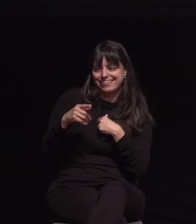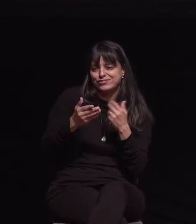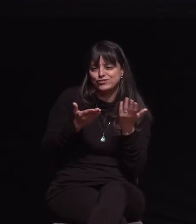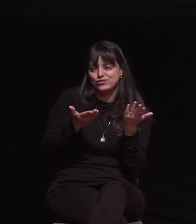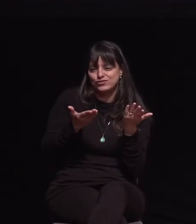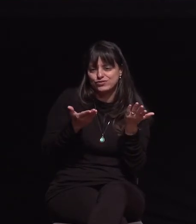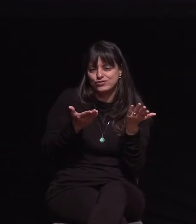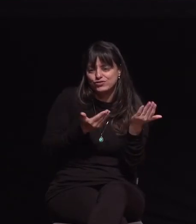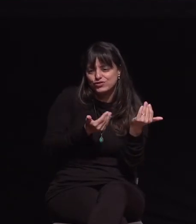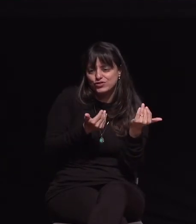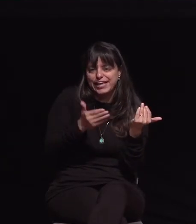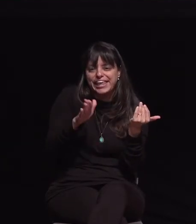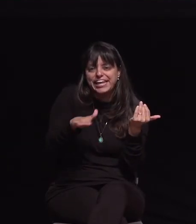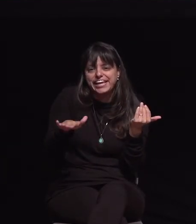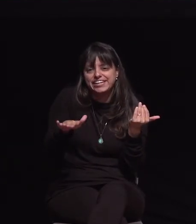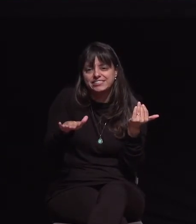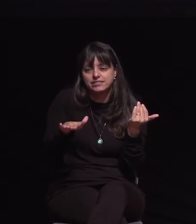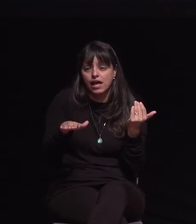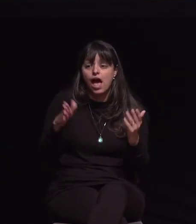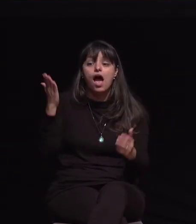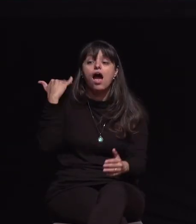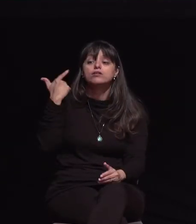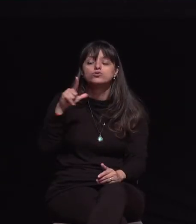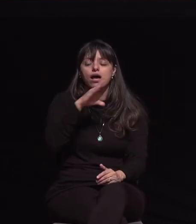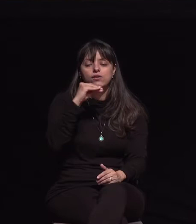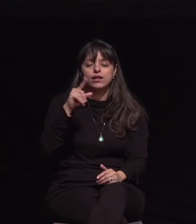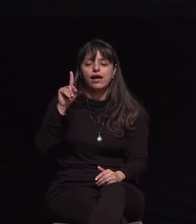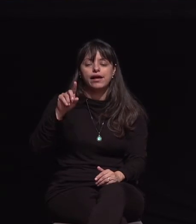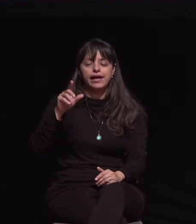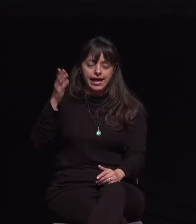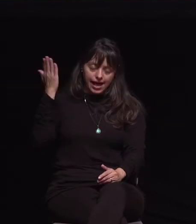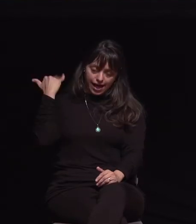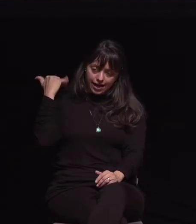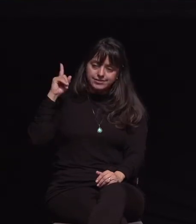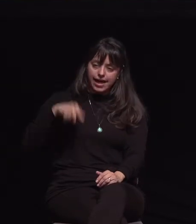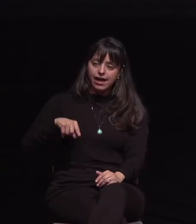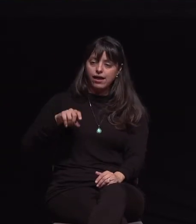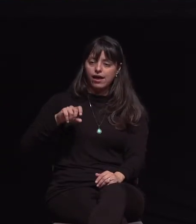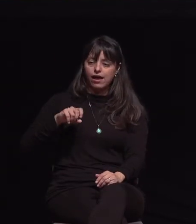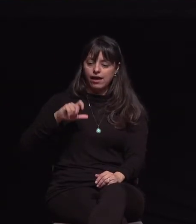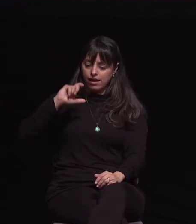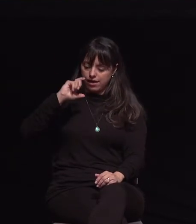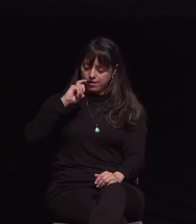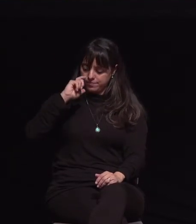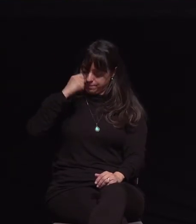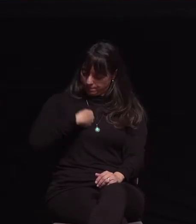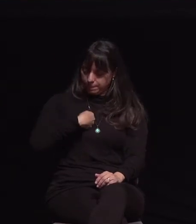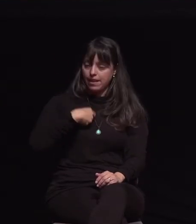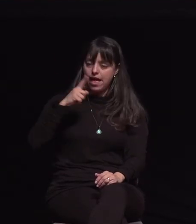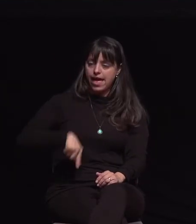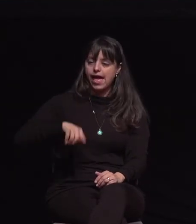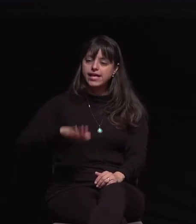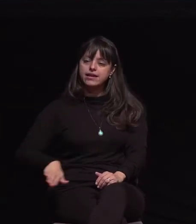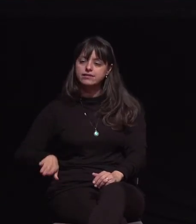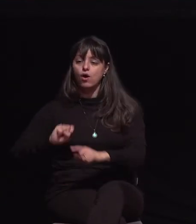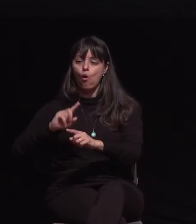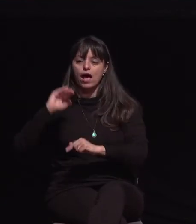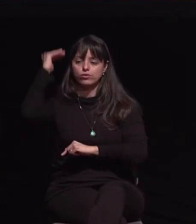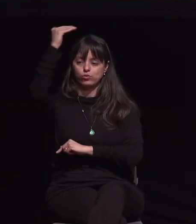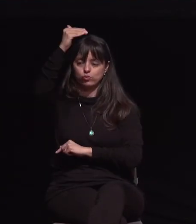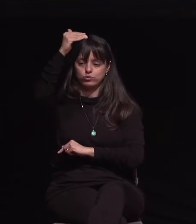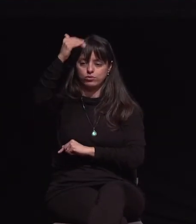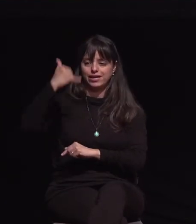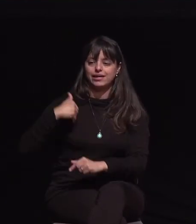Você era ou criança ou adulto, né? Não existia essa adolescência. Mas essa fase aí, dos 13, 14 anos,